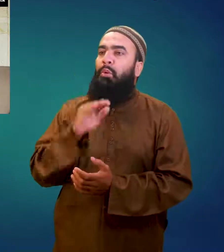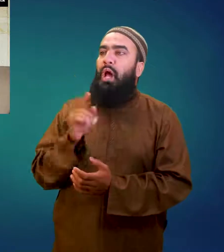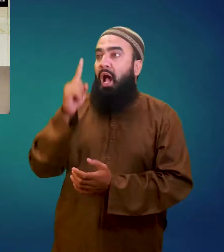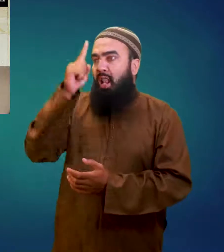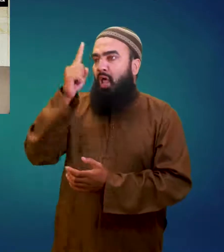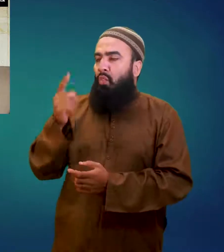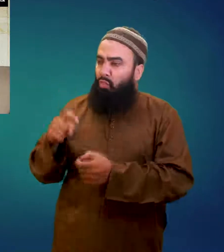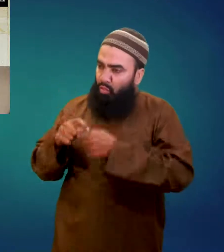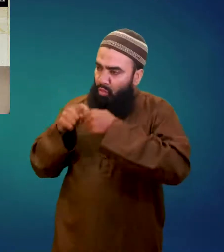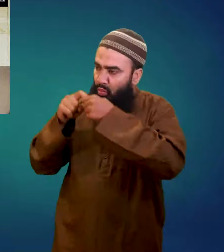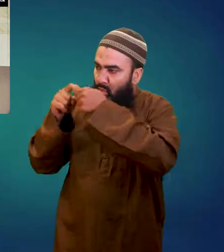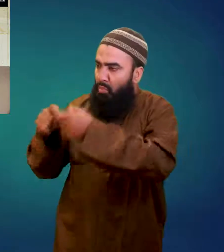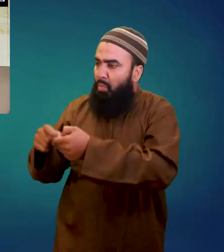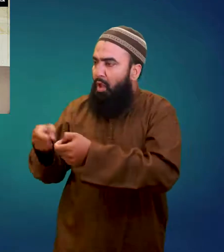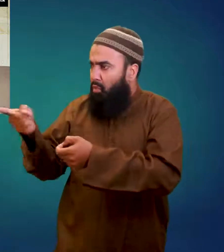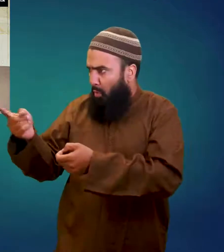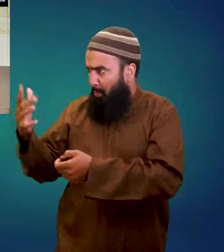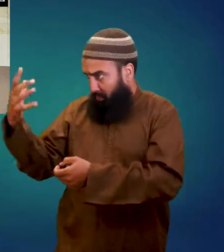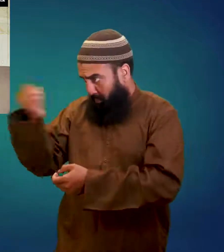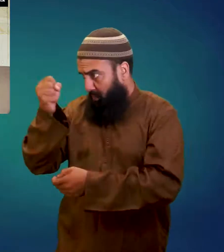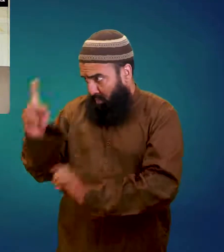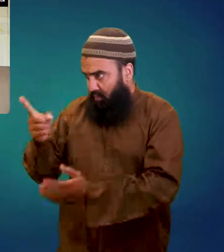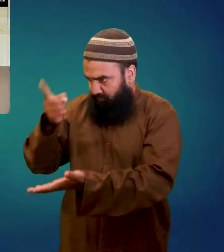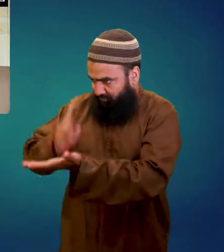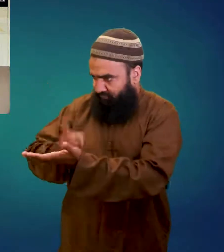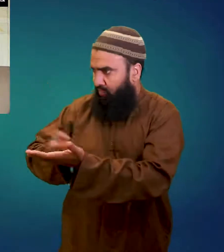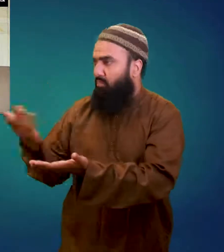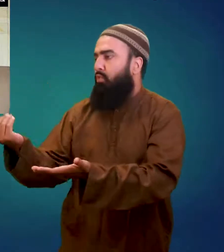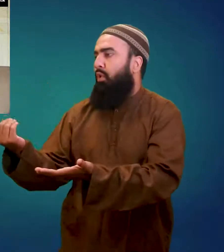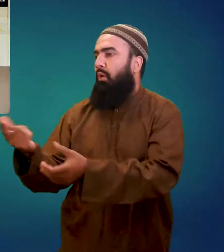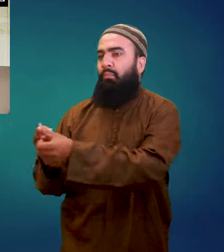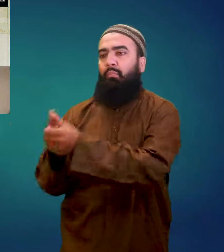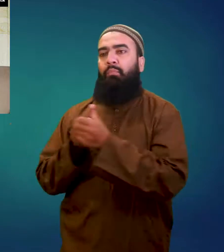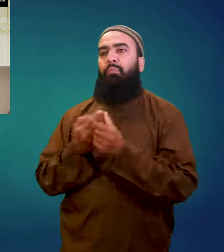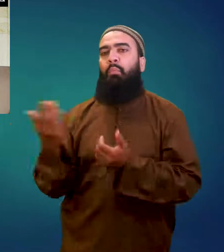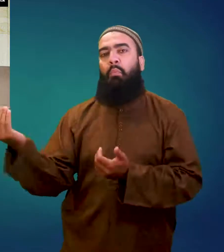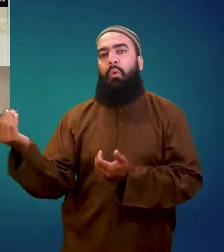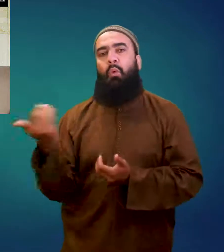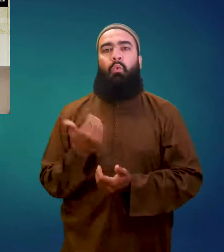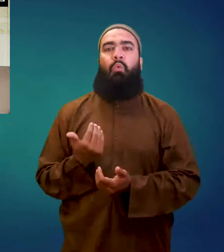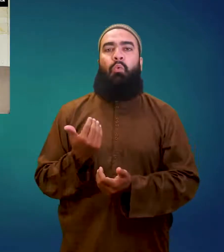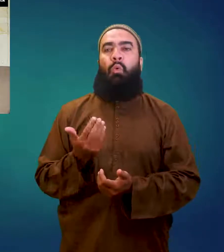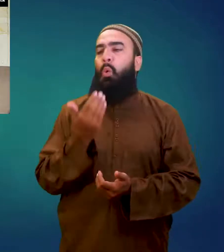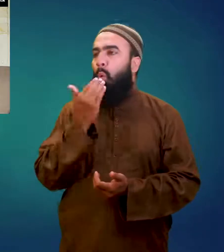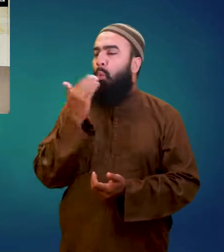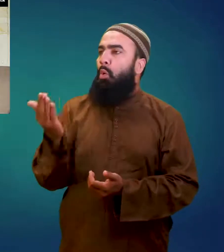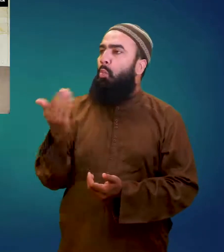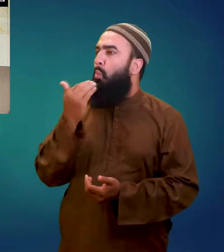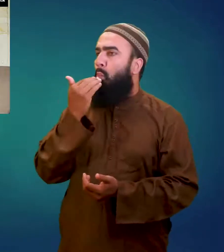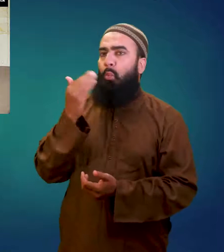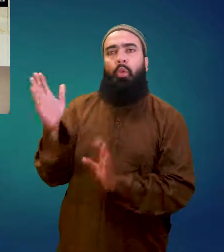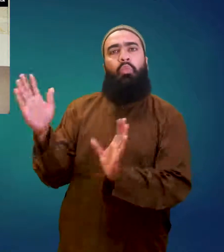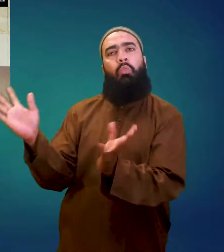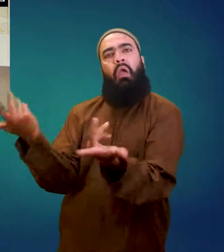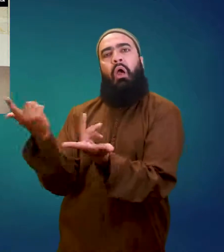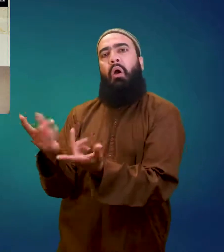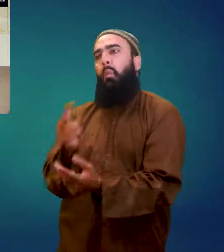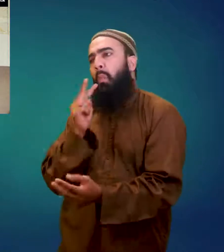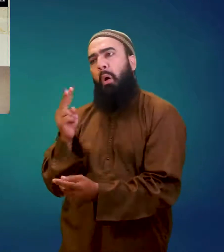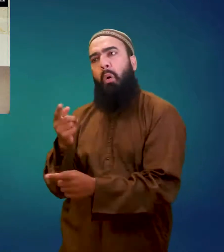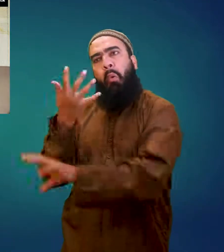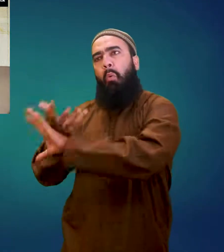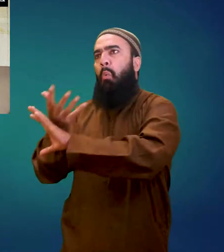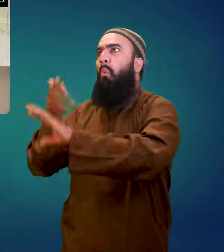کی دلیل کا مطالبہ کیا جا رہا ہے، اور پھر ثابت کیا گیا کہ تمہارے پاس دعوے کی